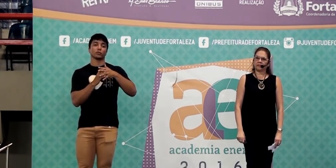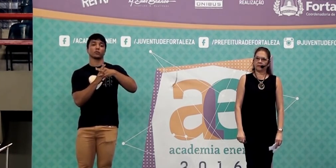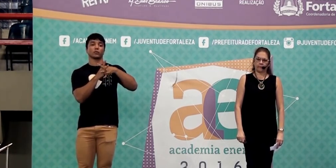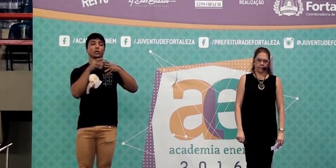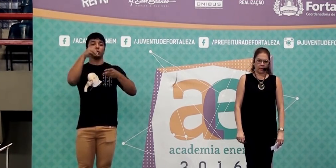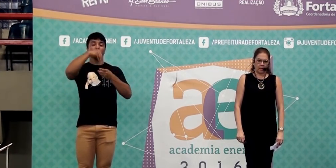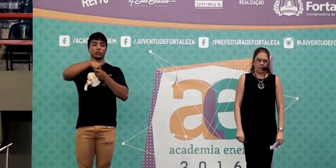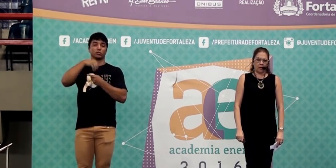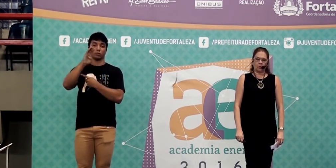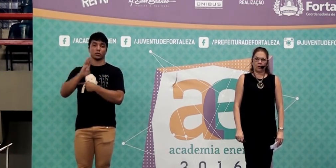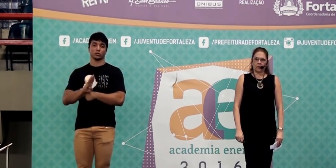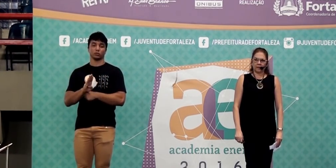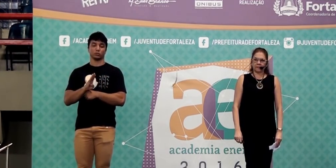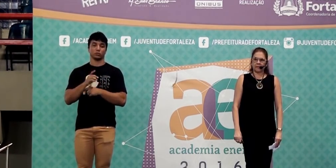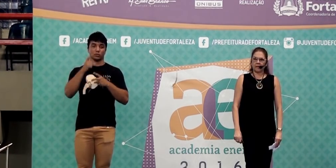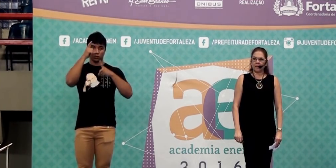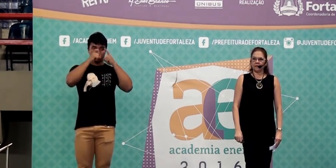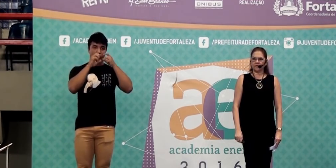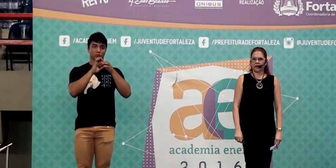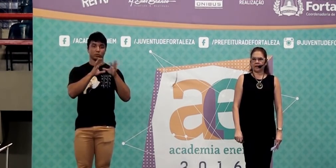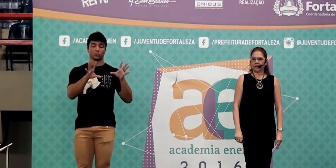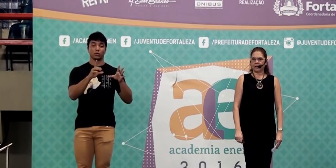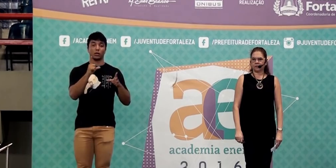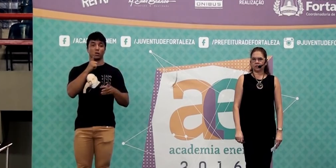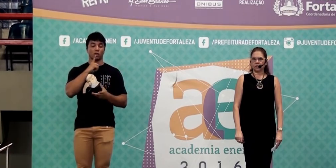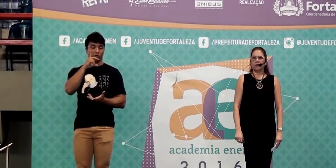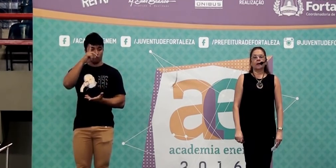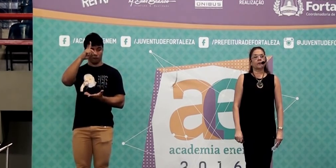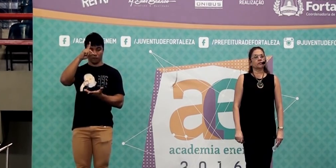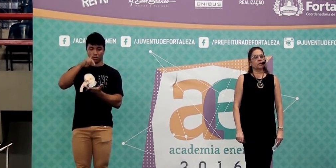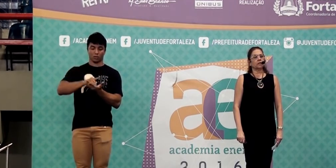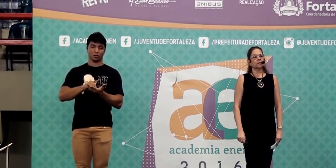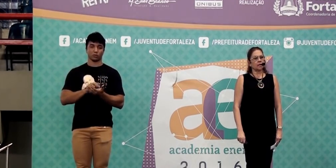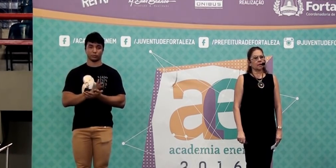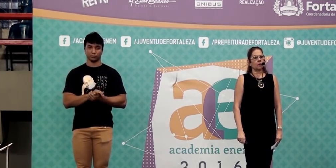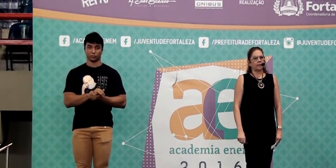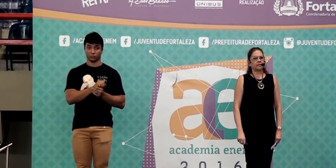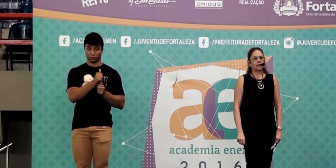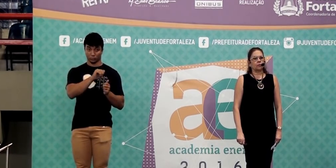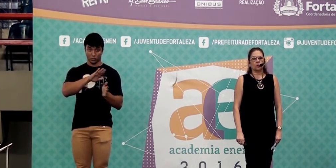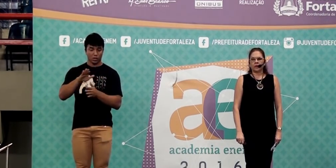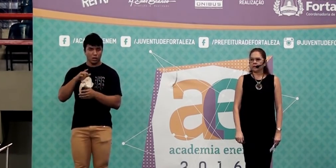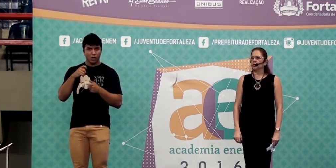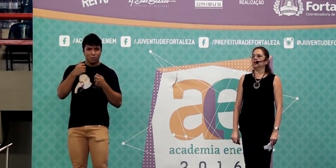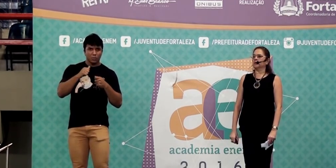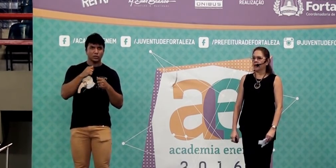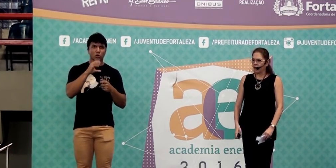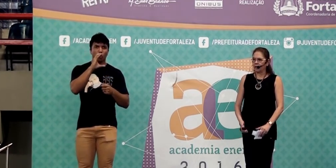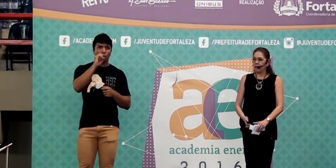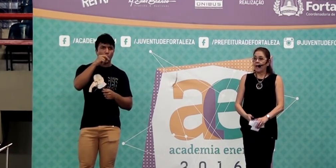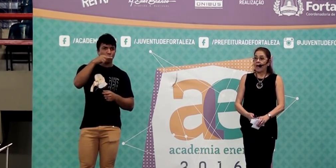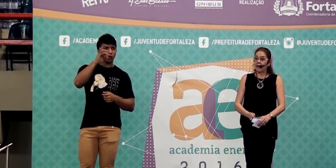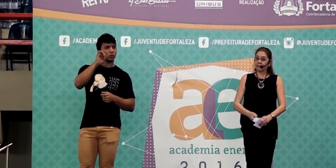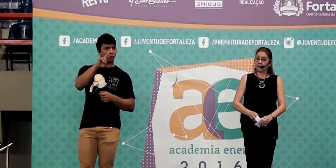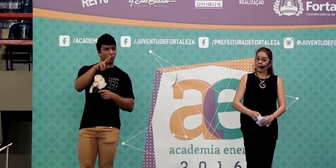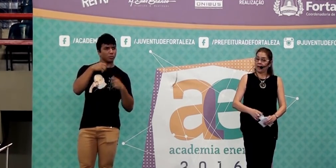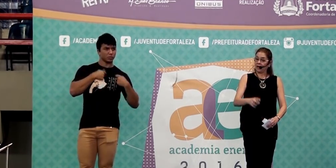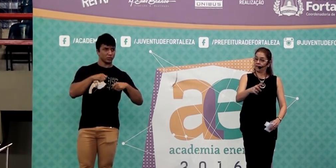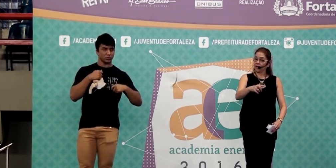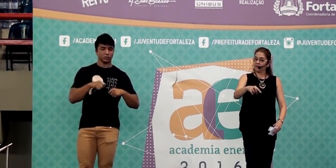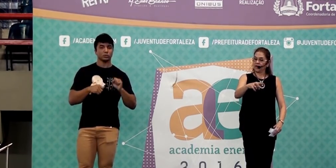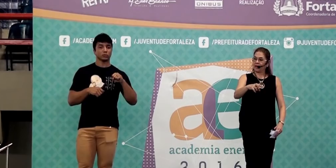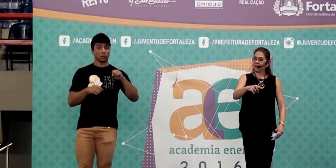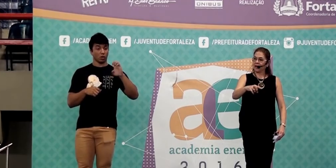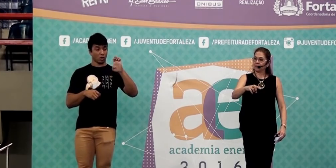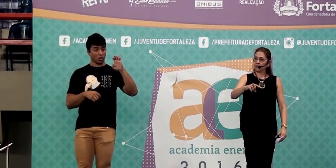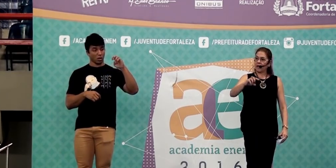expressão no Brasil. Eu coloco assim, em verdade, professora, tem que começar com conector? Tem. Essa